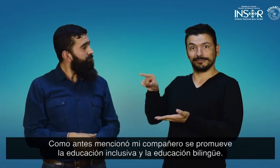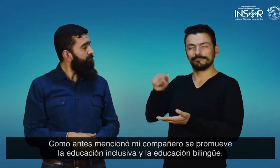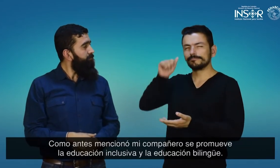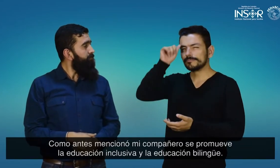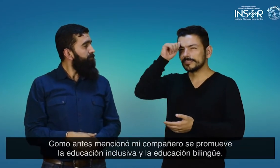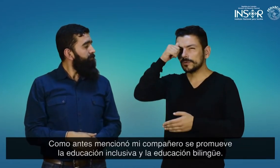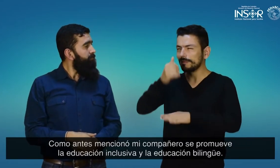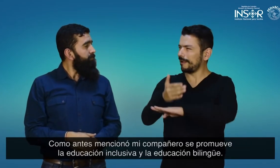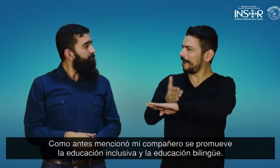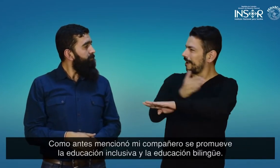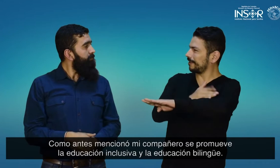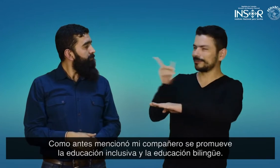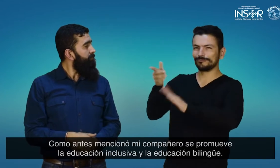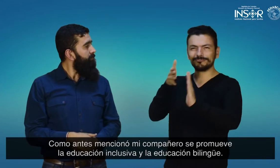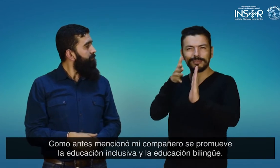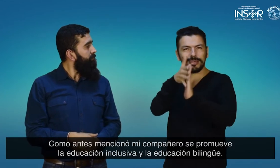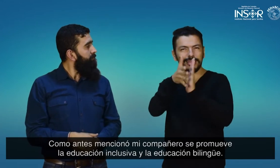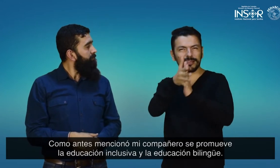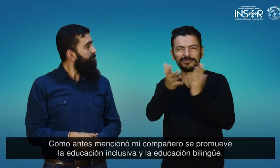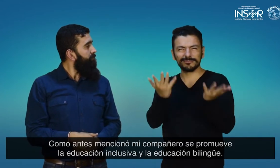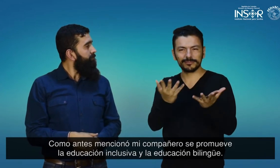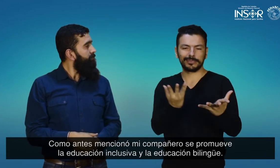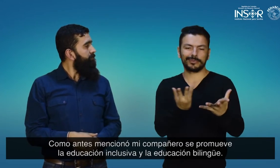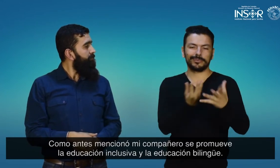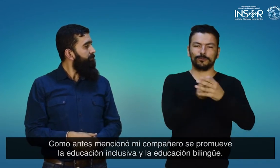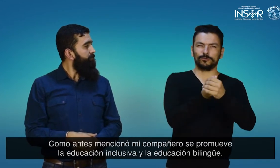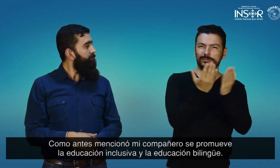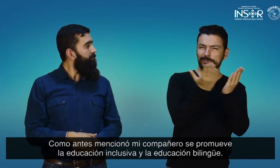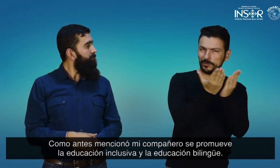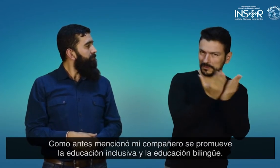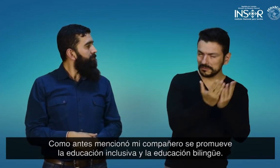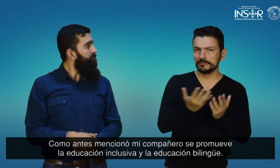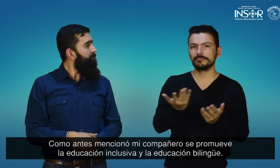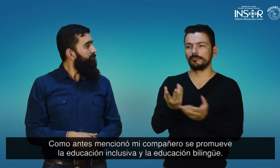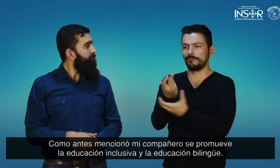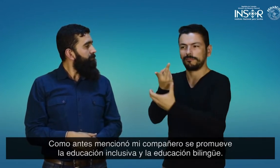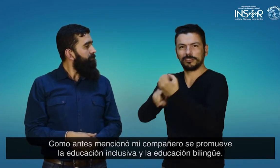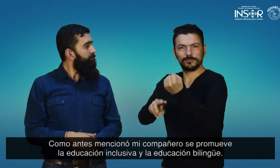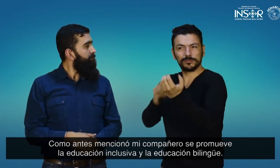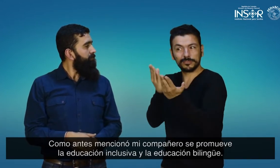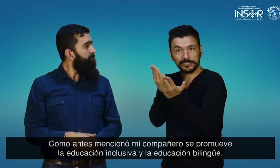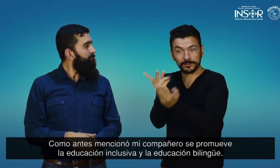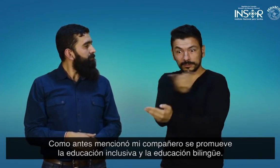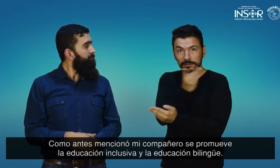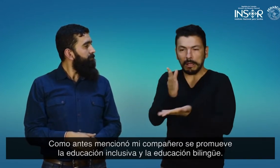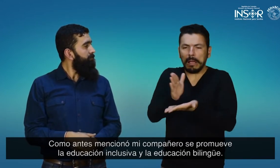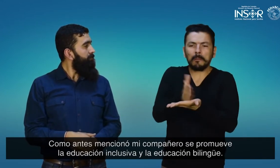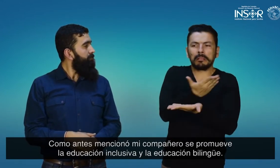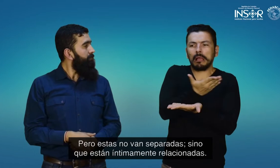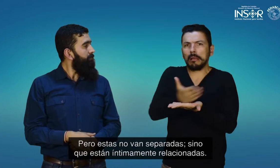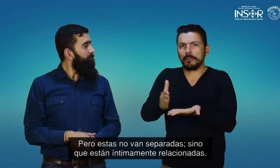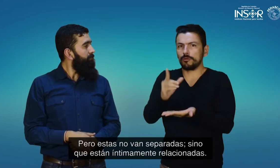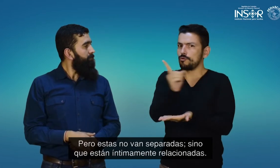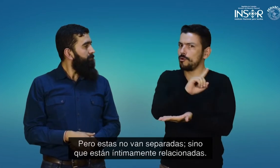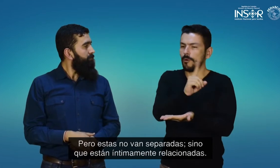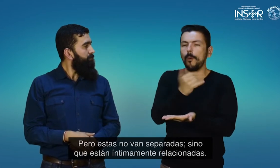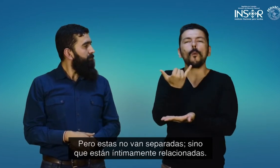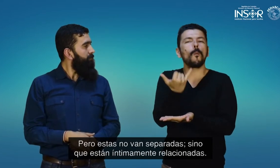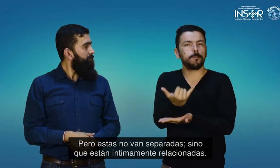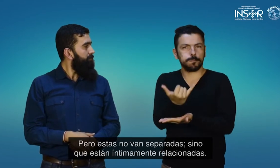Como antes mencionó mi compañero, se promueve la educación inclusiva y la educación bilingüe, pero estas